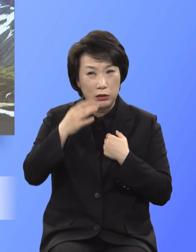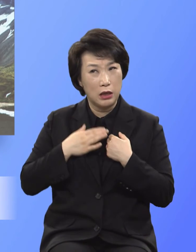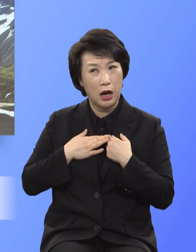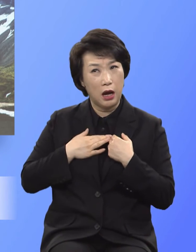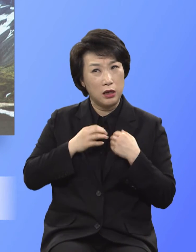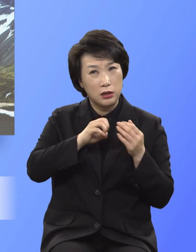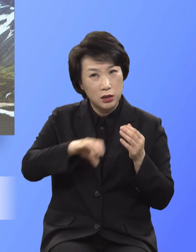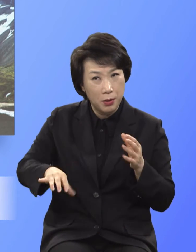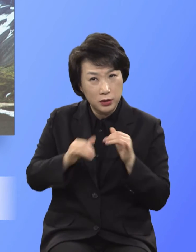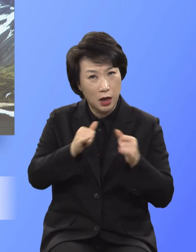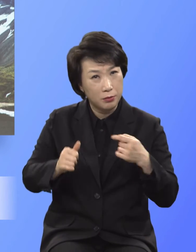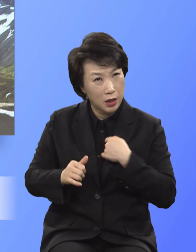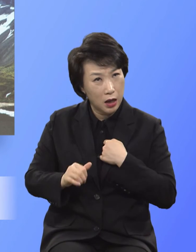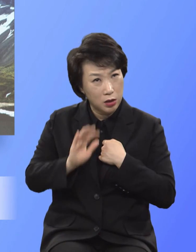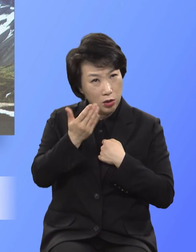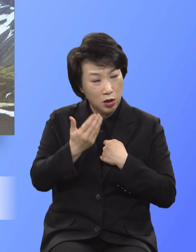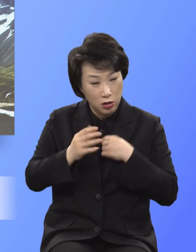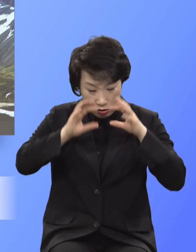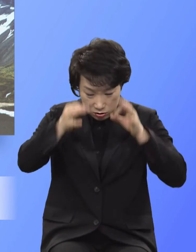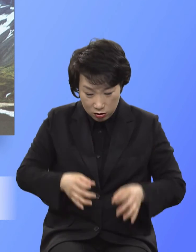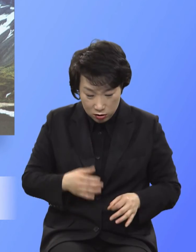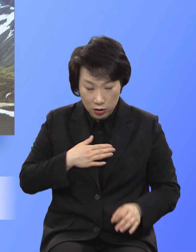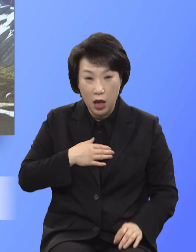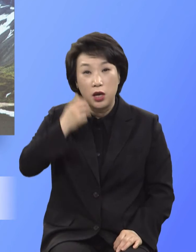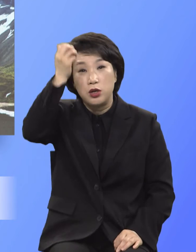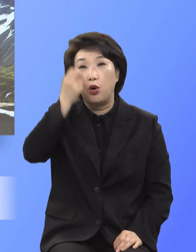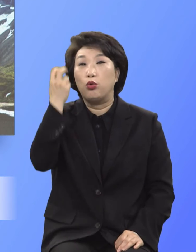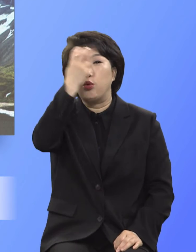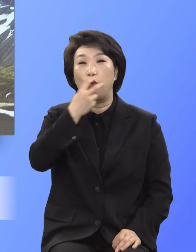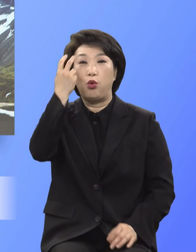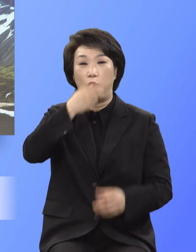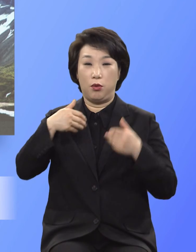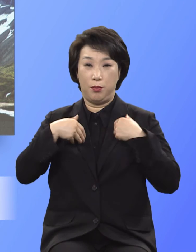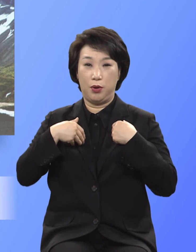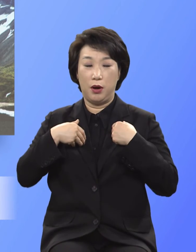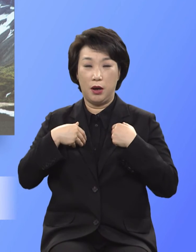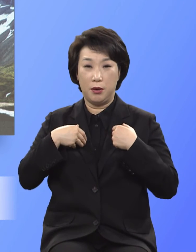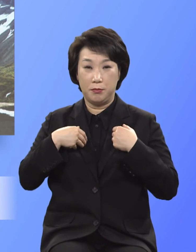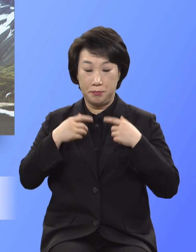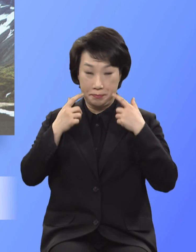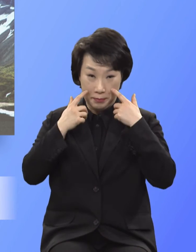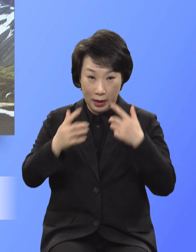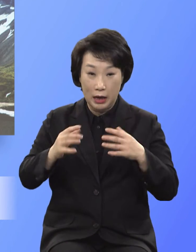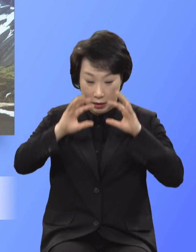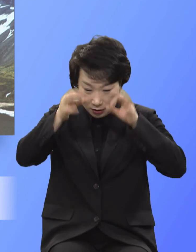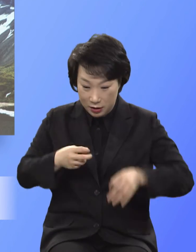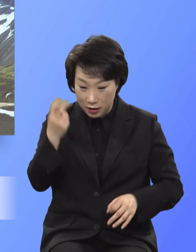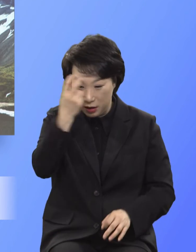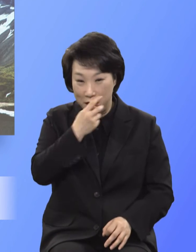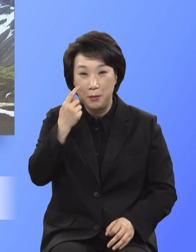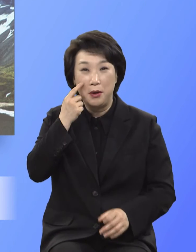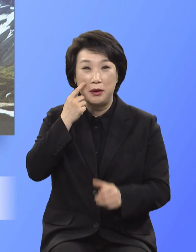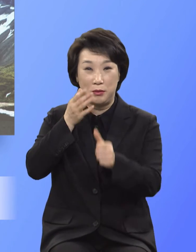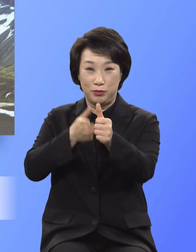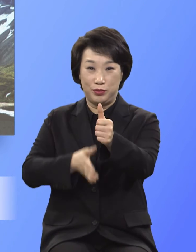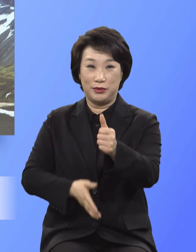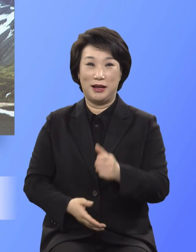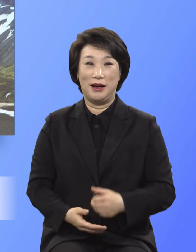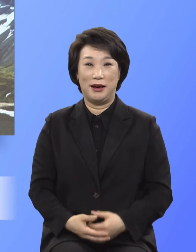나는 잊어버린 자가 아닌가, 자신의 영혼도 살펴보라 그 말이야. 냉정하게 생각해보는 여러분 되시기